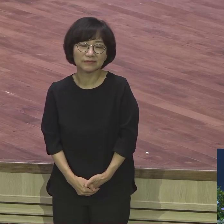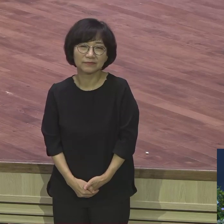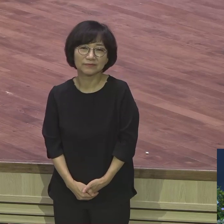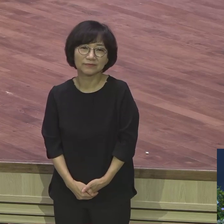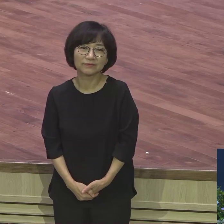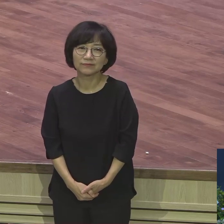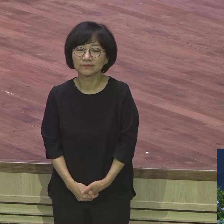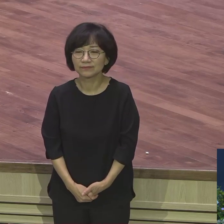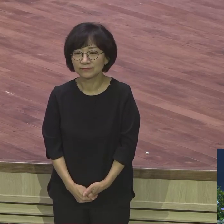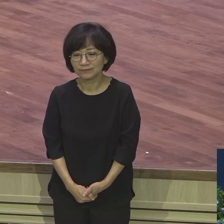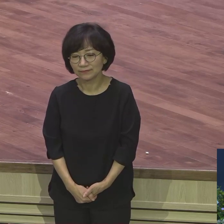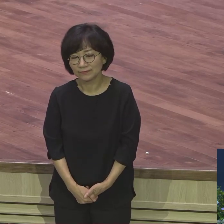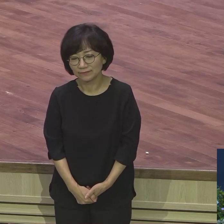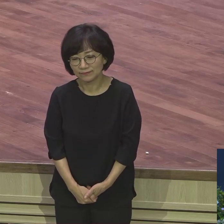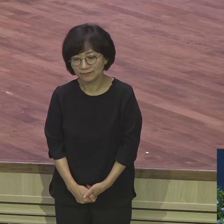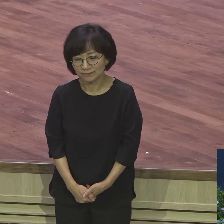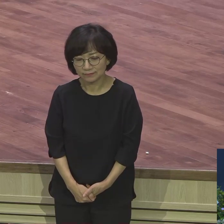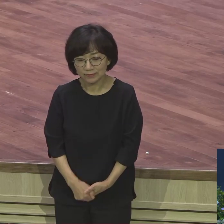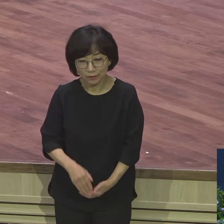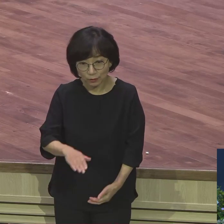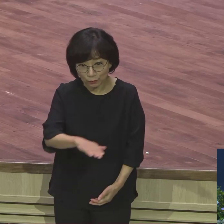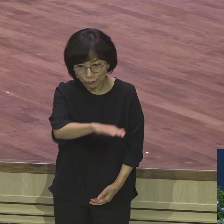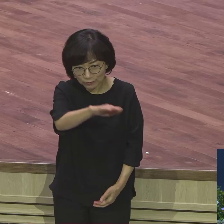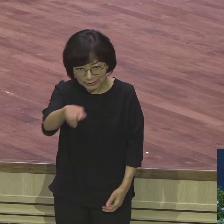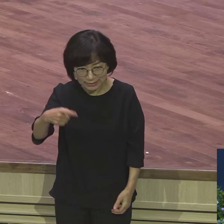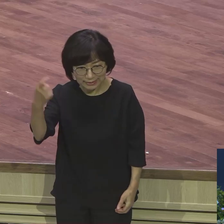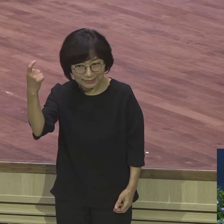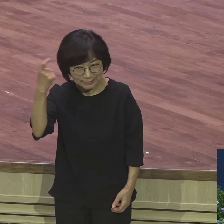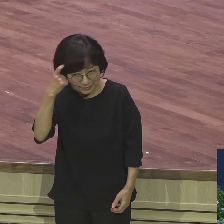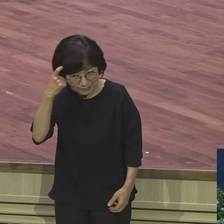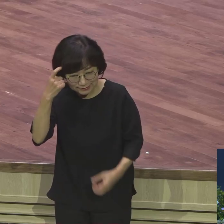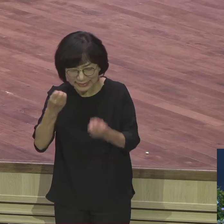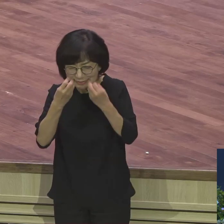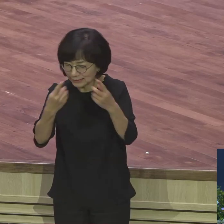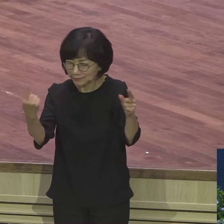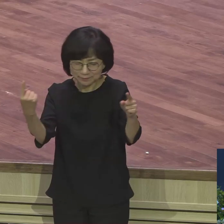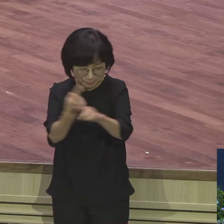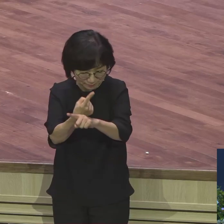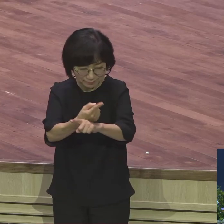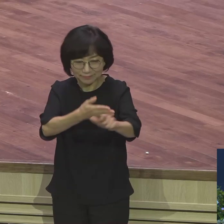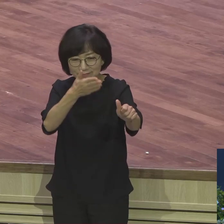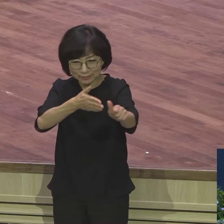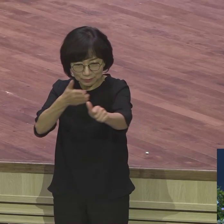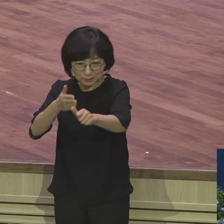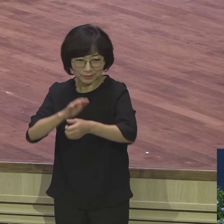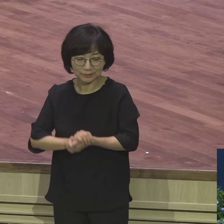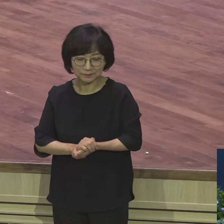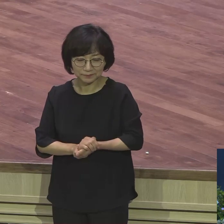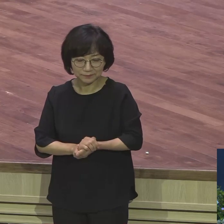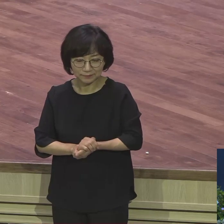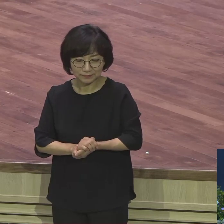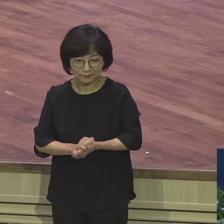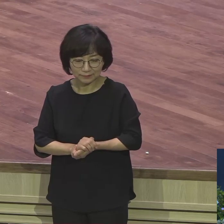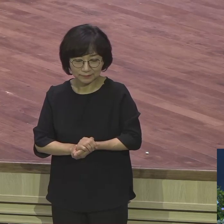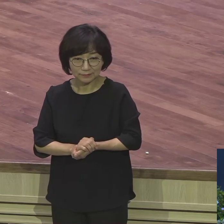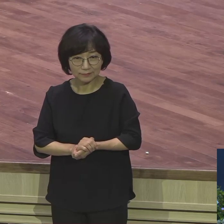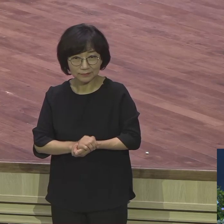여러분의 생각과 기준을 완전히 바꿔야 돼요 이거 안 바꾸니까 나오는 특징 불평,